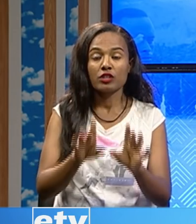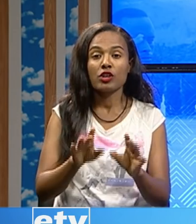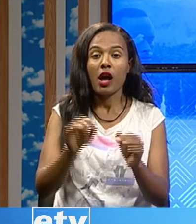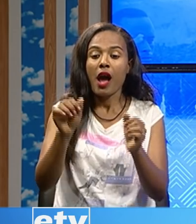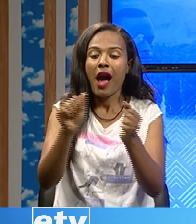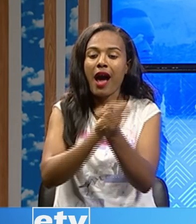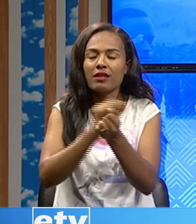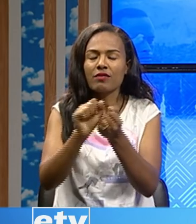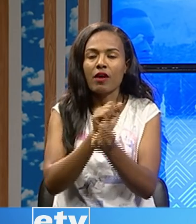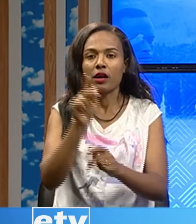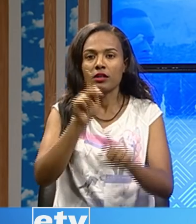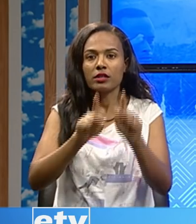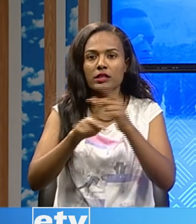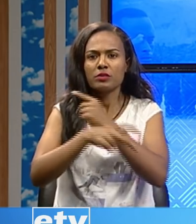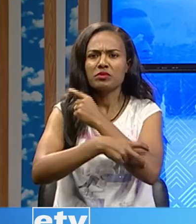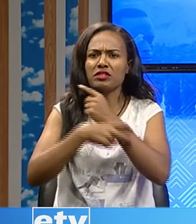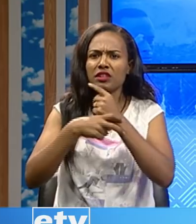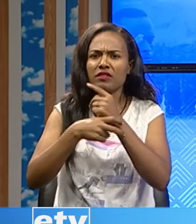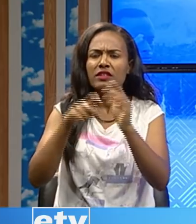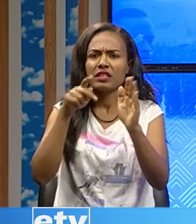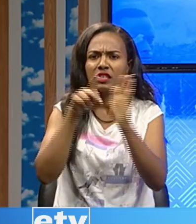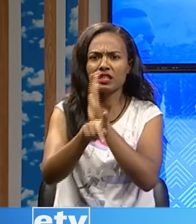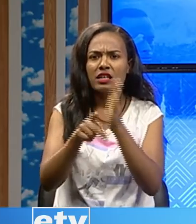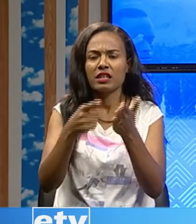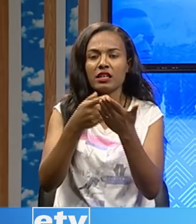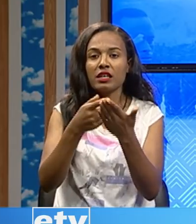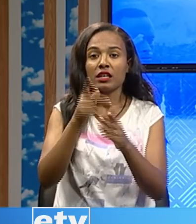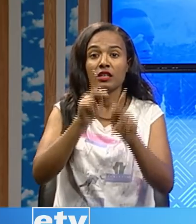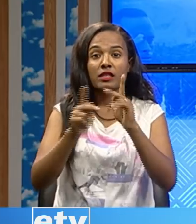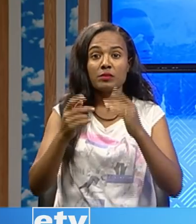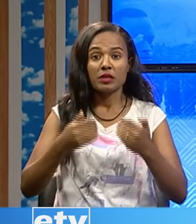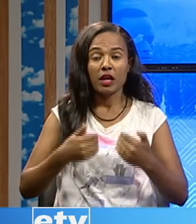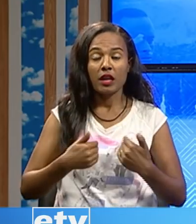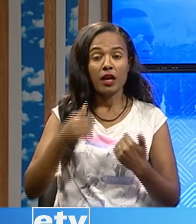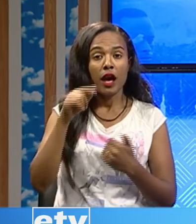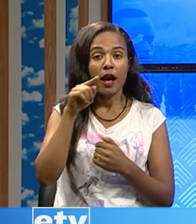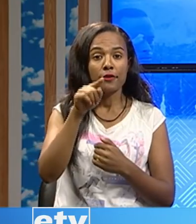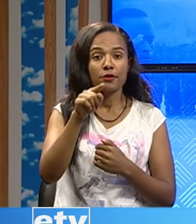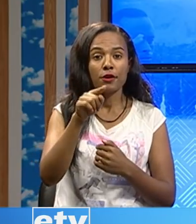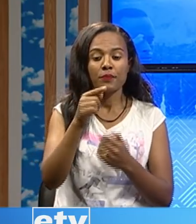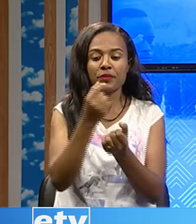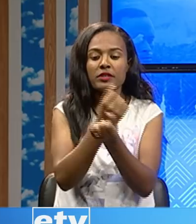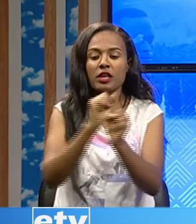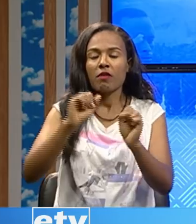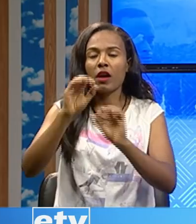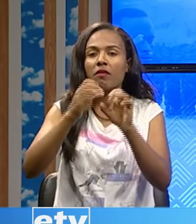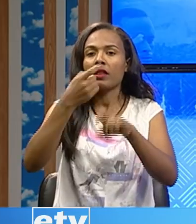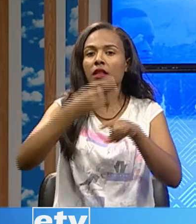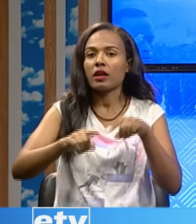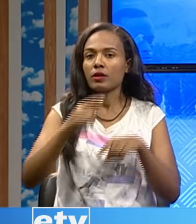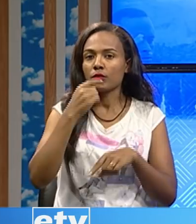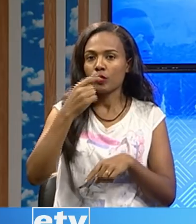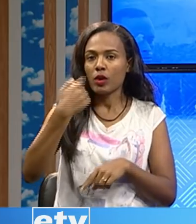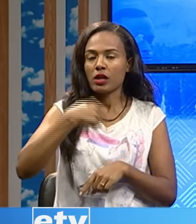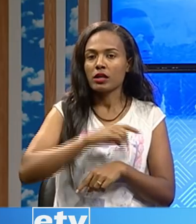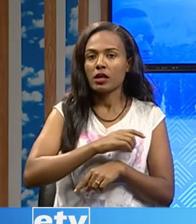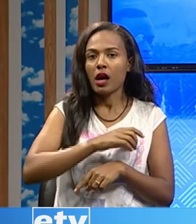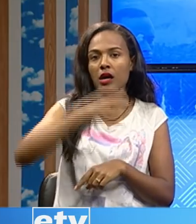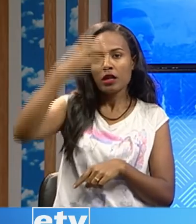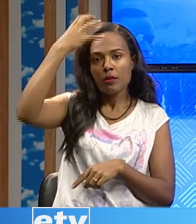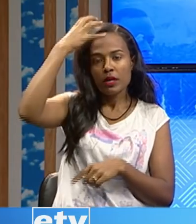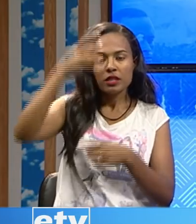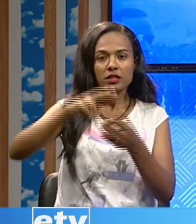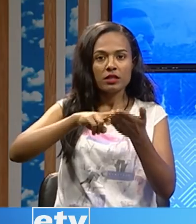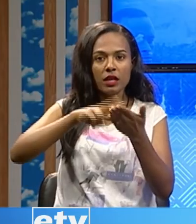እንደ ህዝብ ዝረፍ ግደል ይሄ ህዝብ ይያለ አንተ ሰርቫይቭ አታረግም ተብሏል እኛ እንደ መንግስት ተነስ